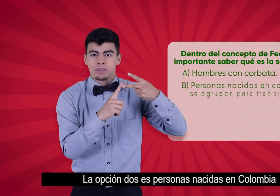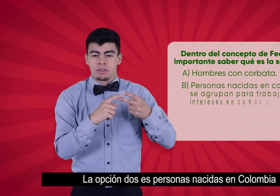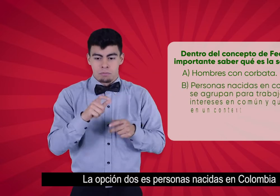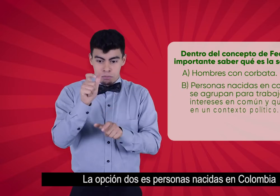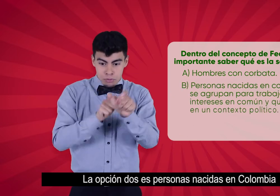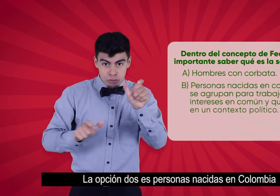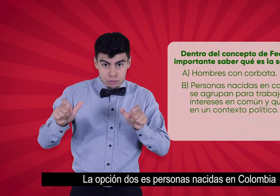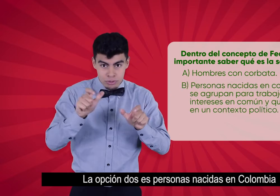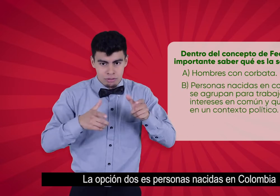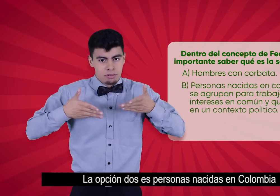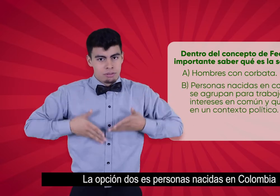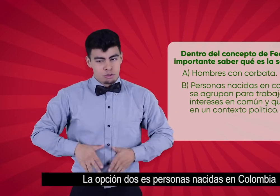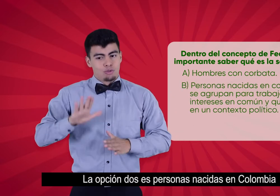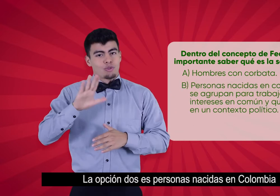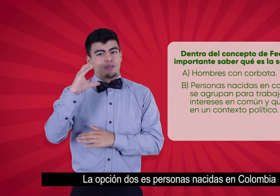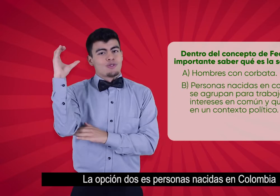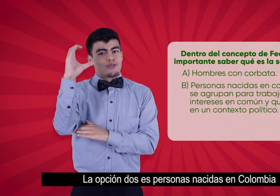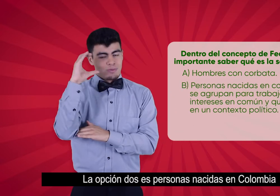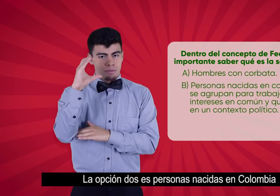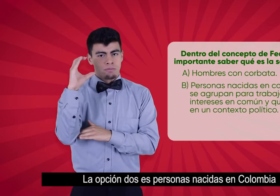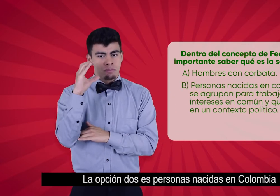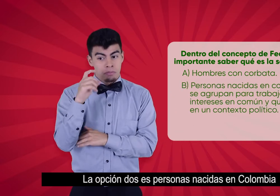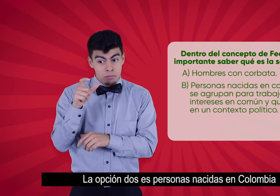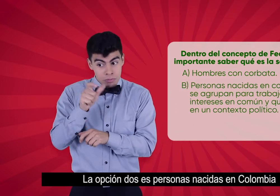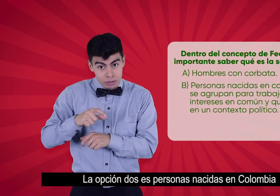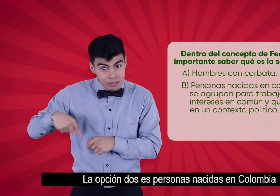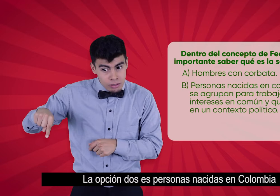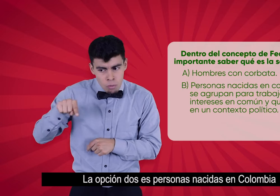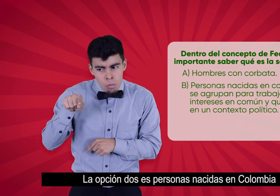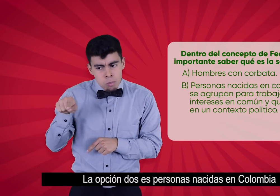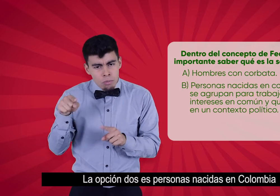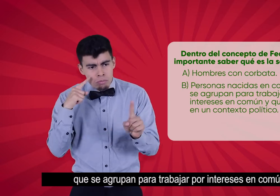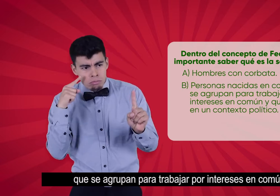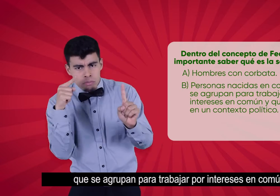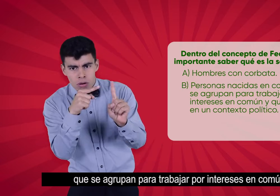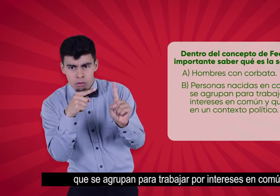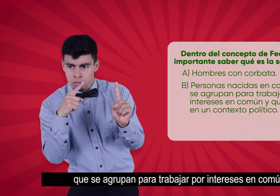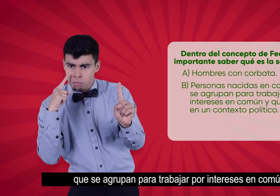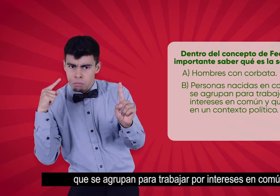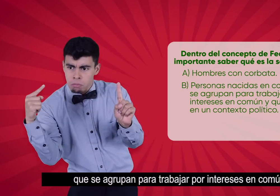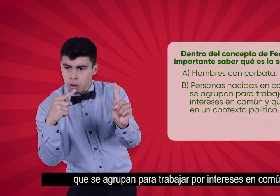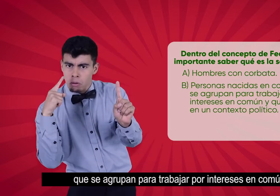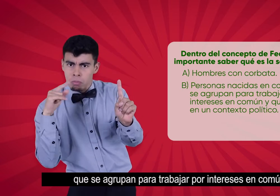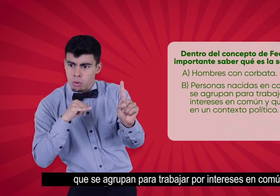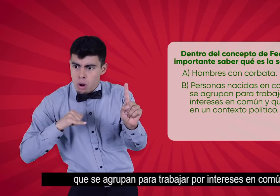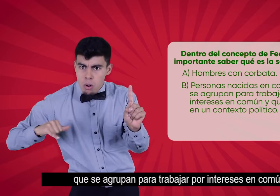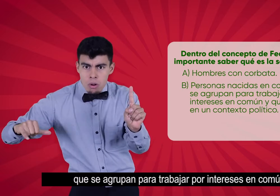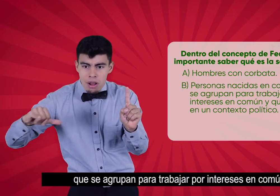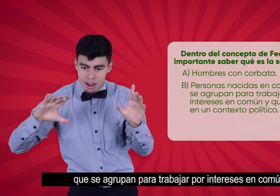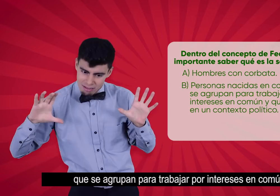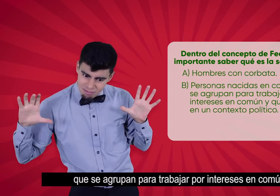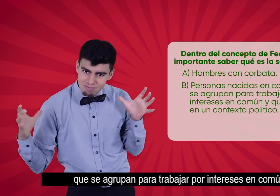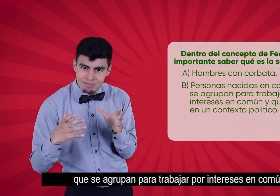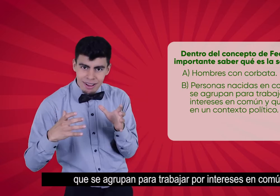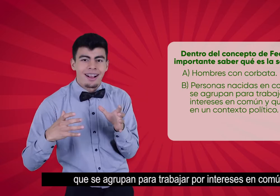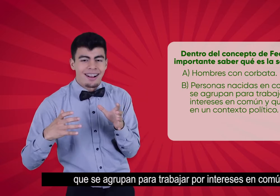2 es PERSONAS NACIDAS EN COLOMBIA QUE SE AGRUPAN PARA TRABAJAR POR INTERESES EN COMÚN